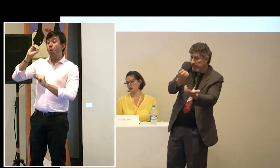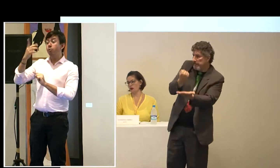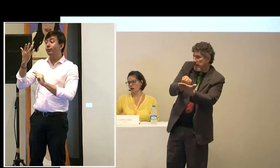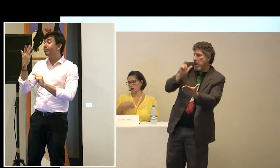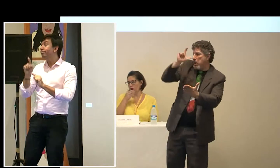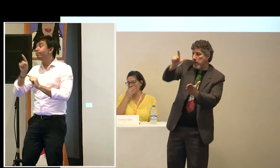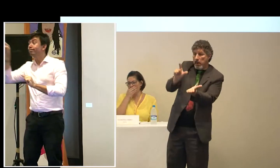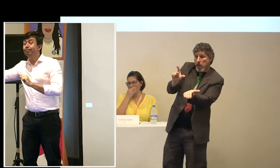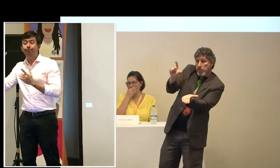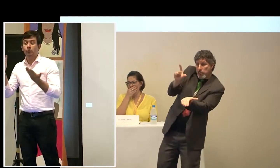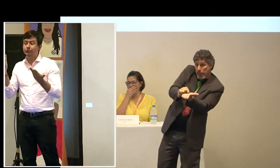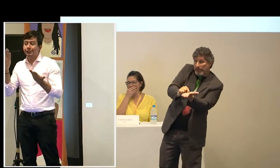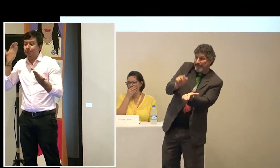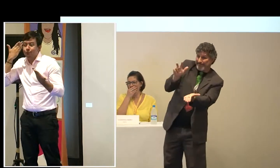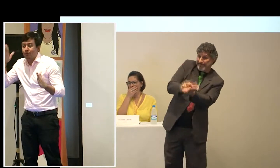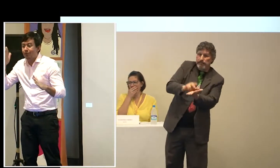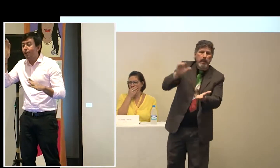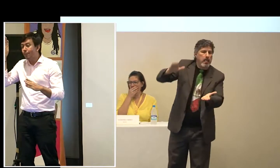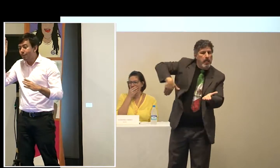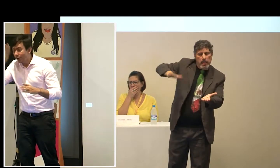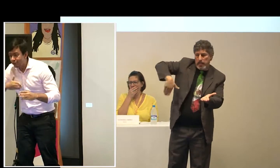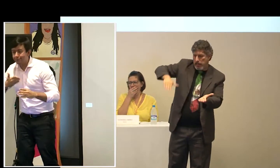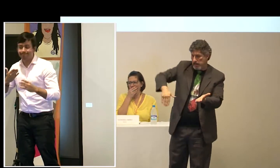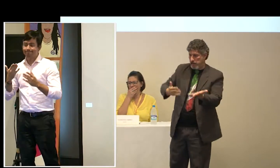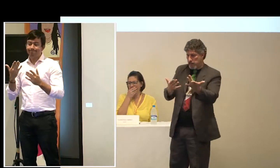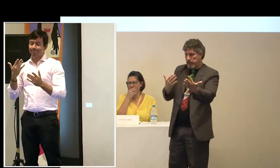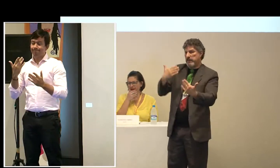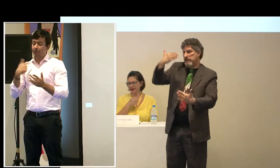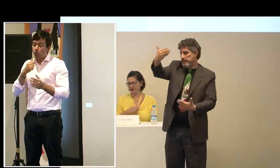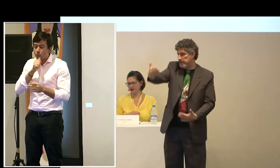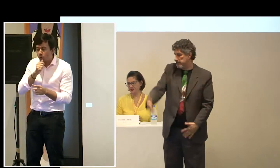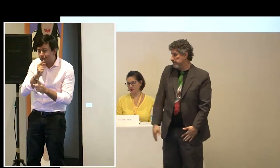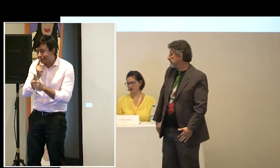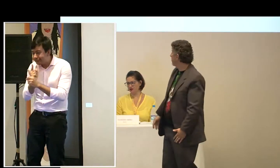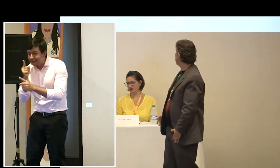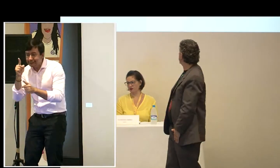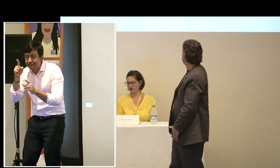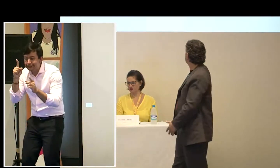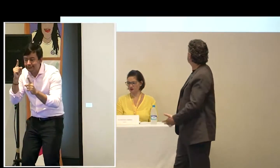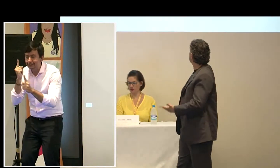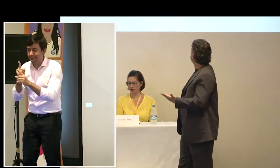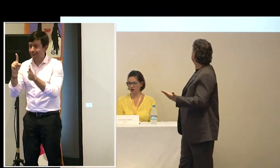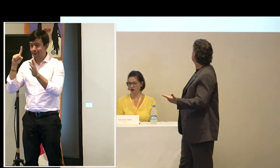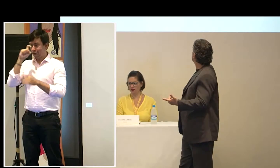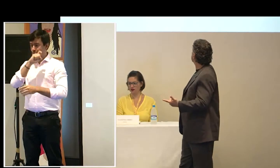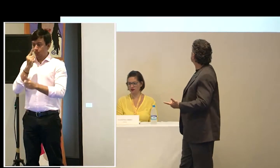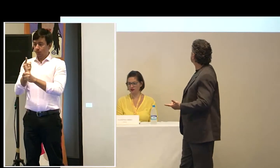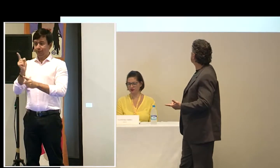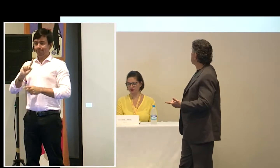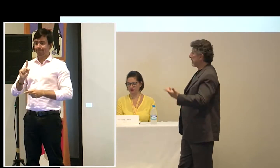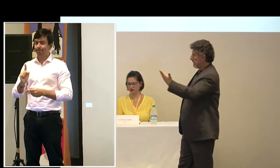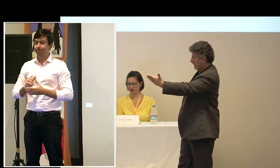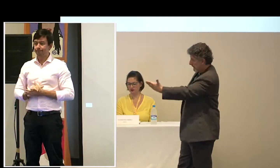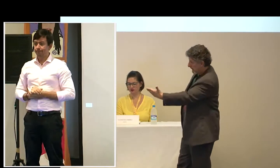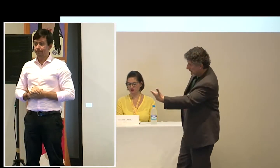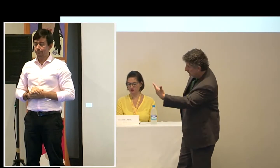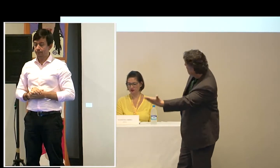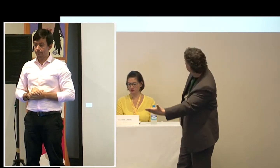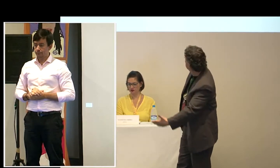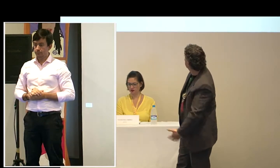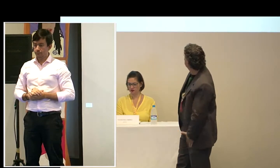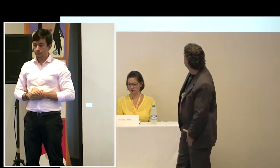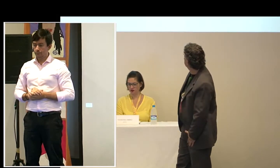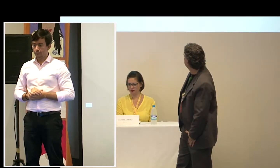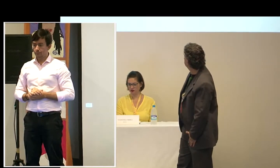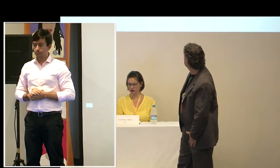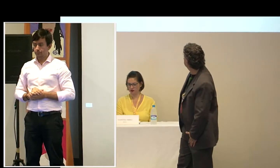sabemos exatamente qual foi o percurso que ele fez, se ele voltou para a França antes de ir para o México, ou se ele já saiu do Brasil para ir para o